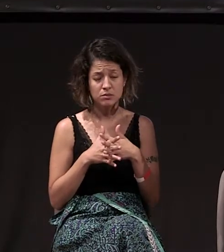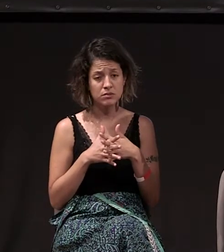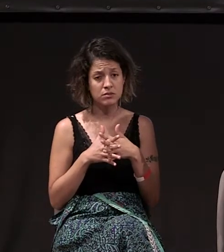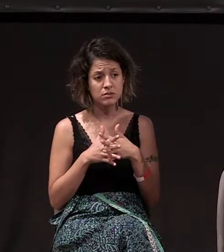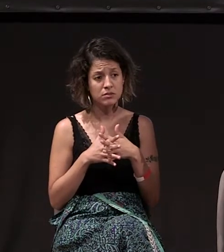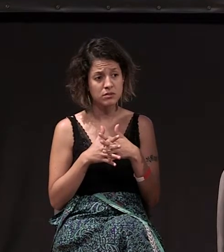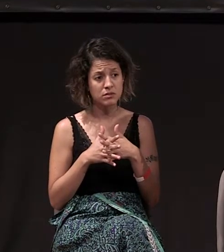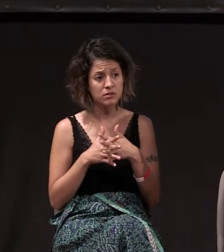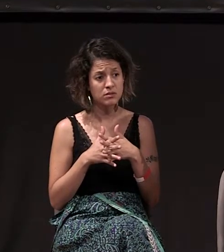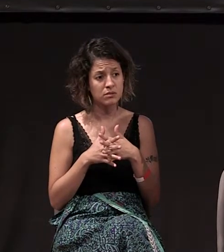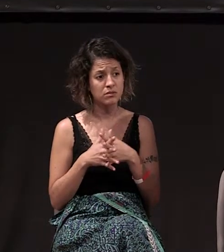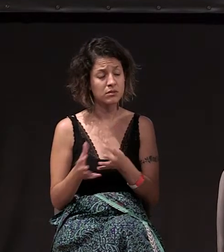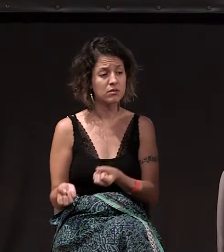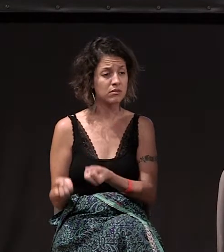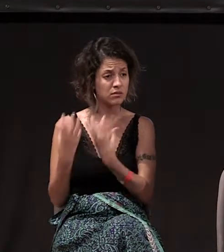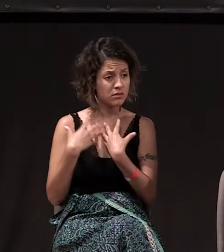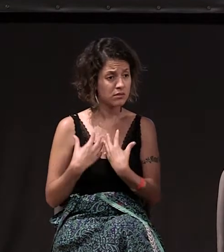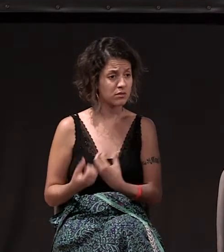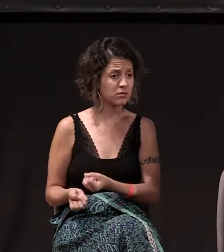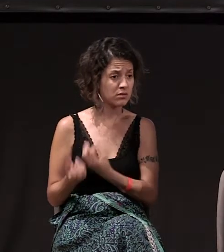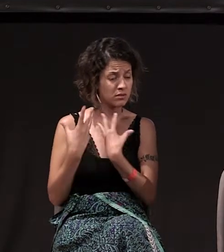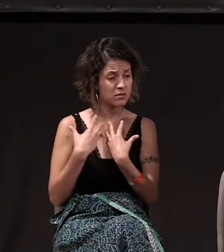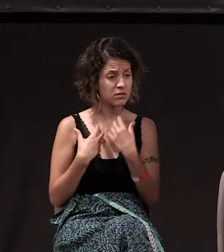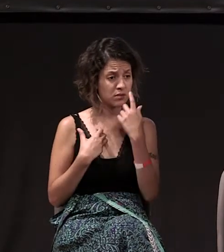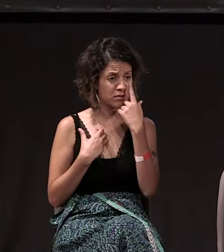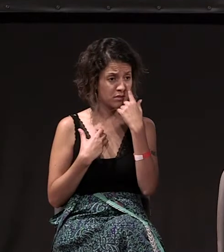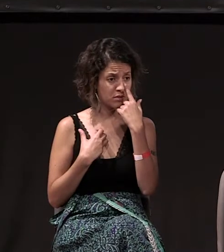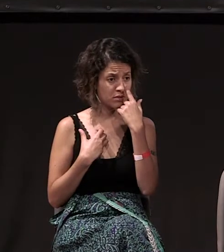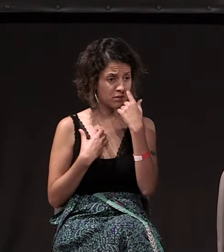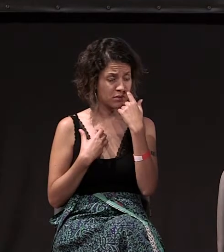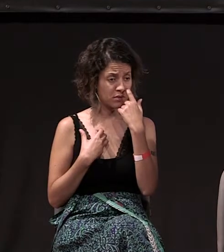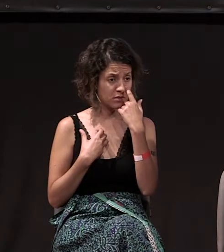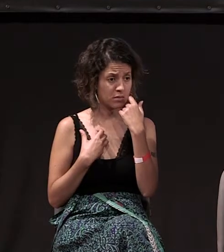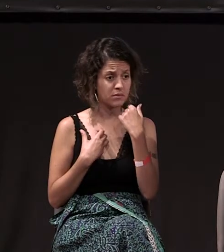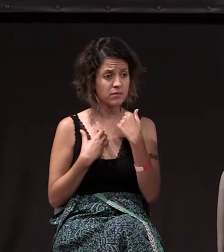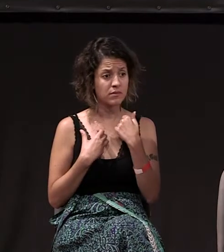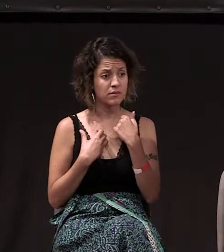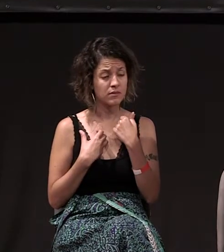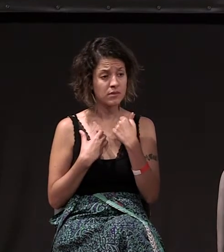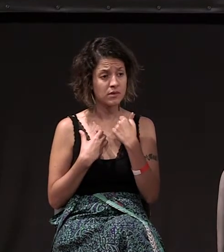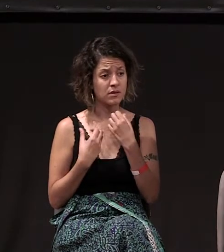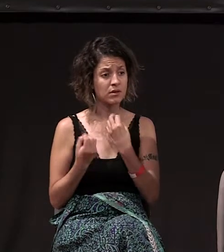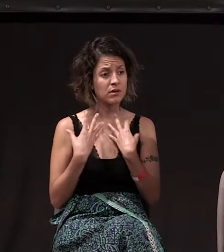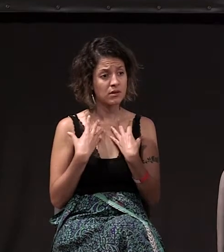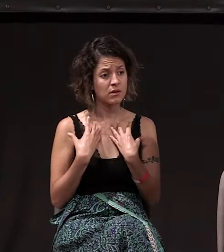ela desabafando a respeito de uma coisa que ela